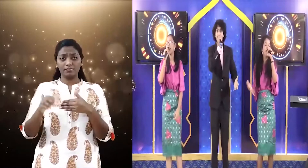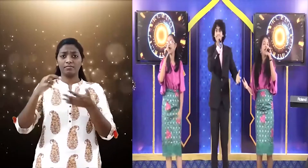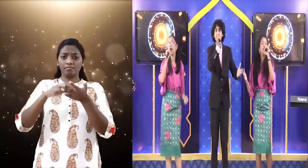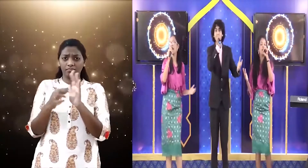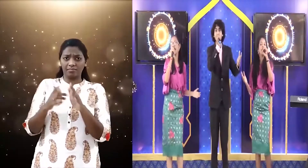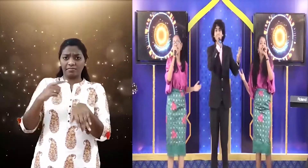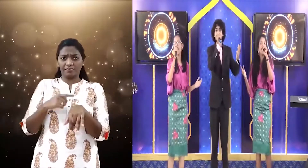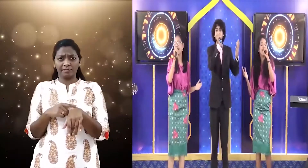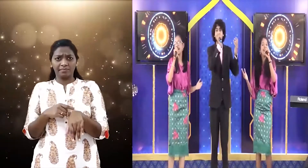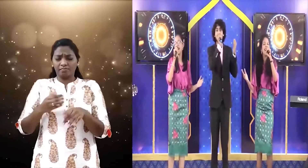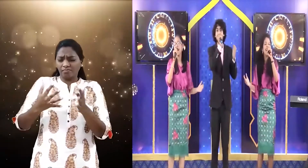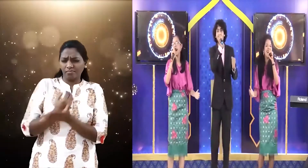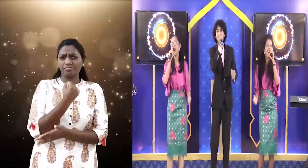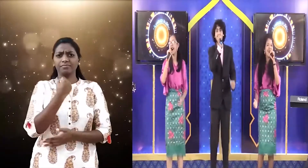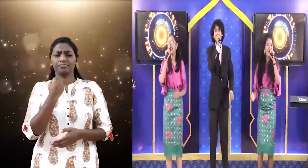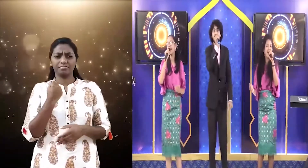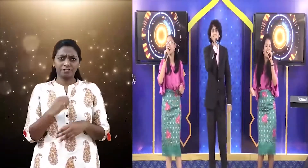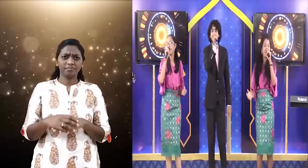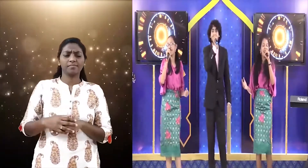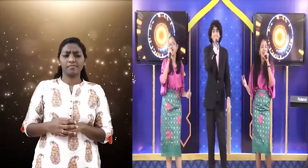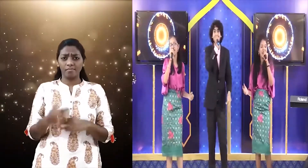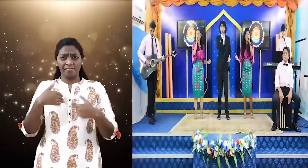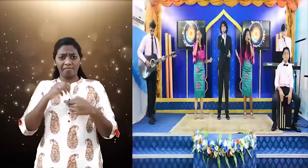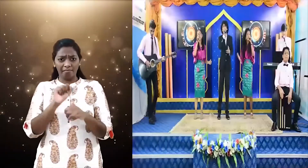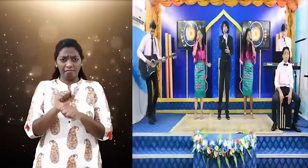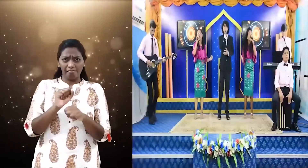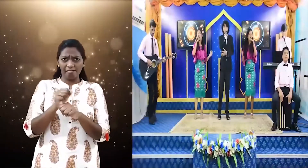यीशु में उठने का,